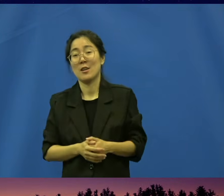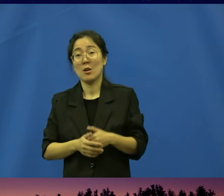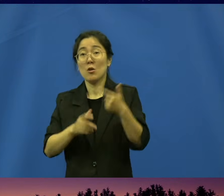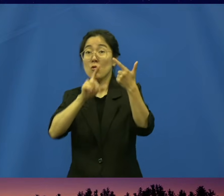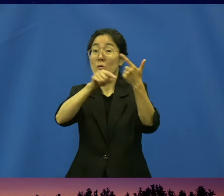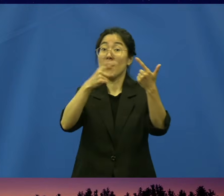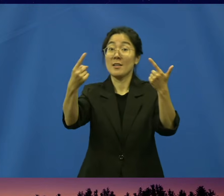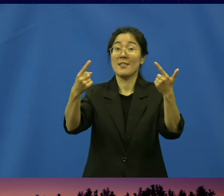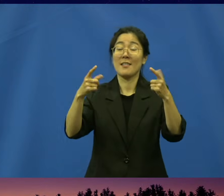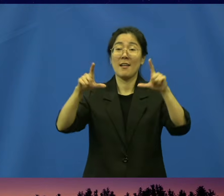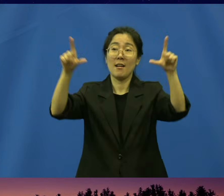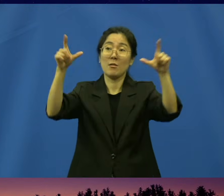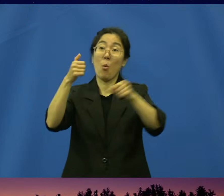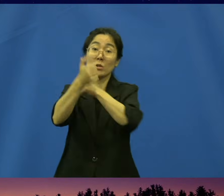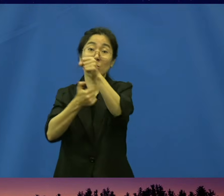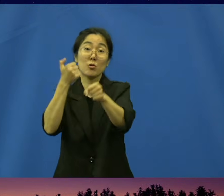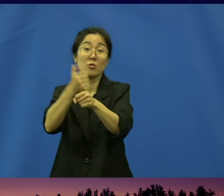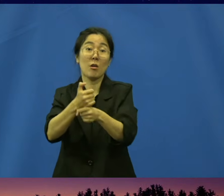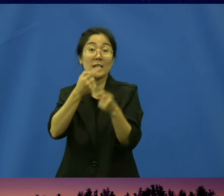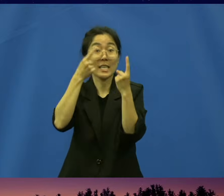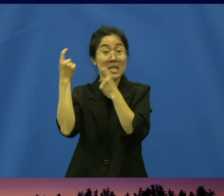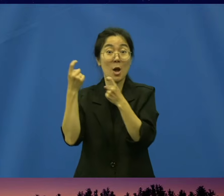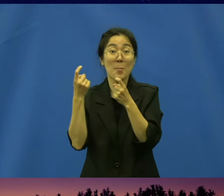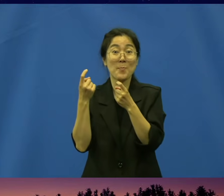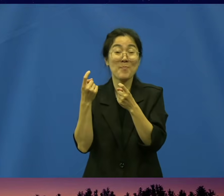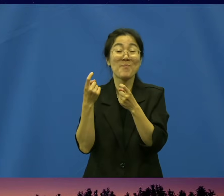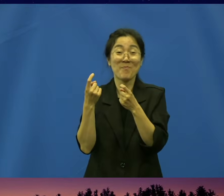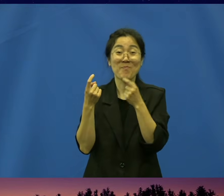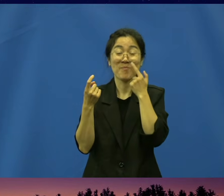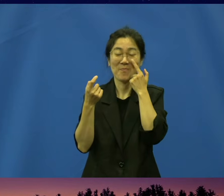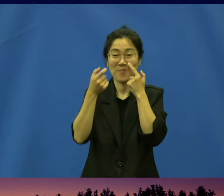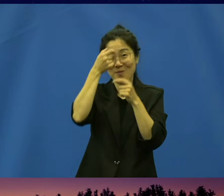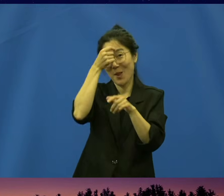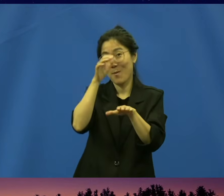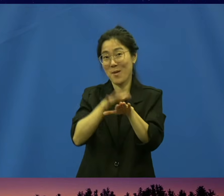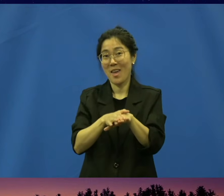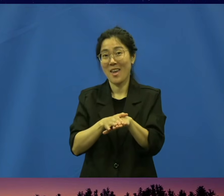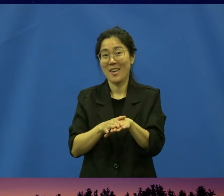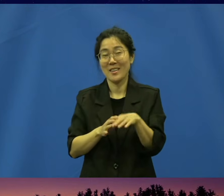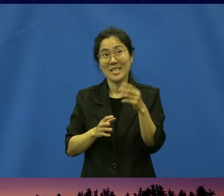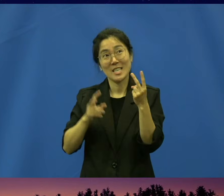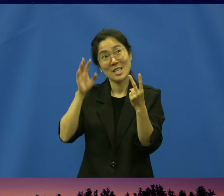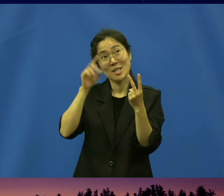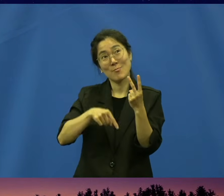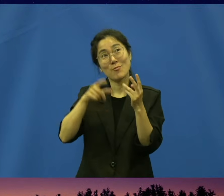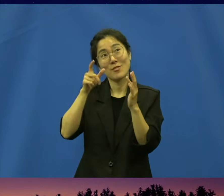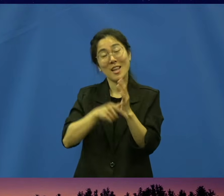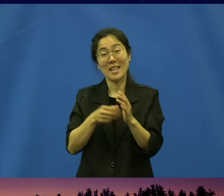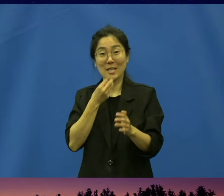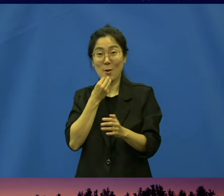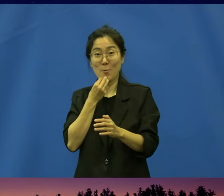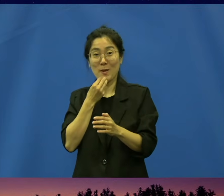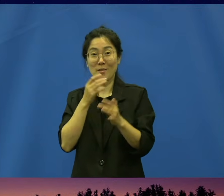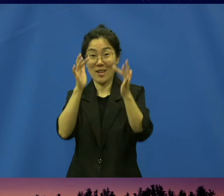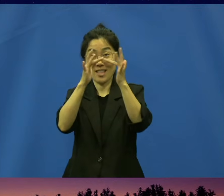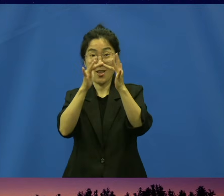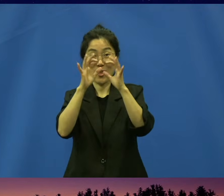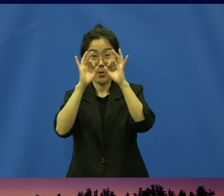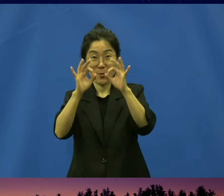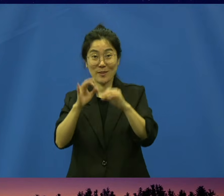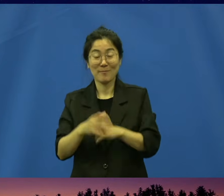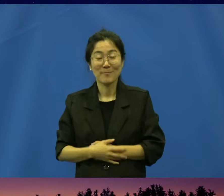여러분 50주년 기념 예배 드리는 설교를, 그 예배를 저희가 2부 예배를 서울에서 실시간